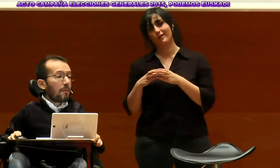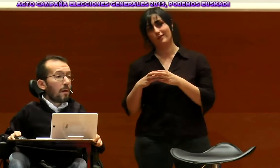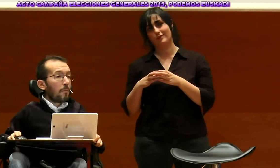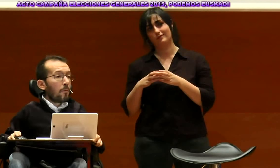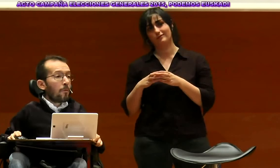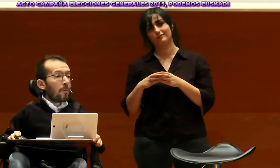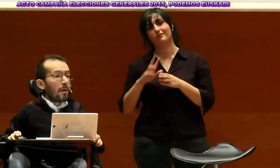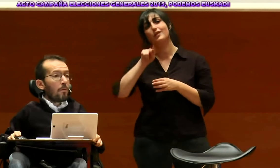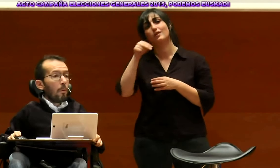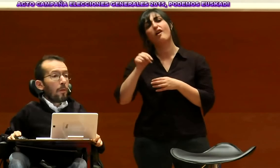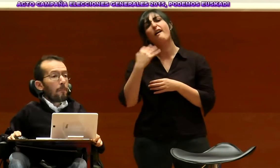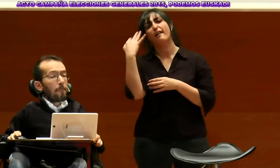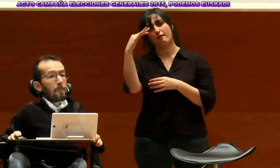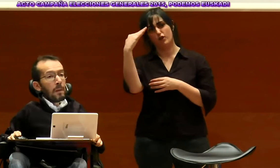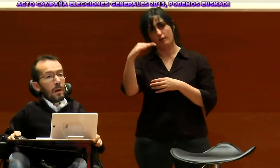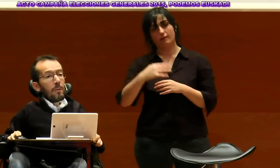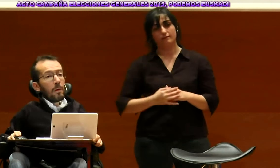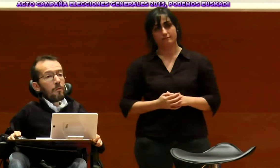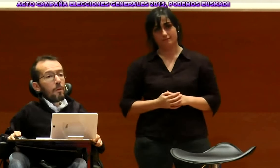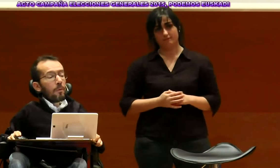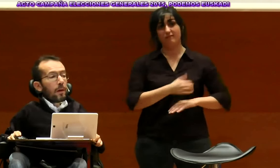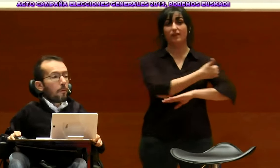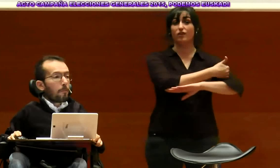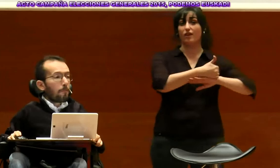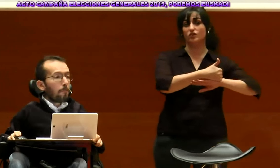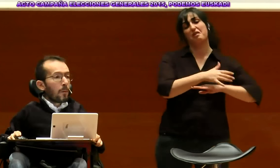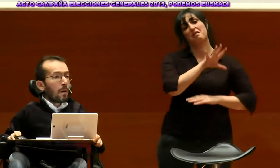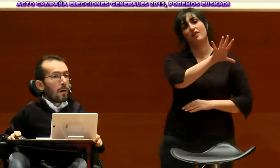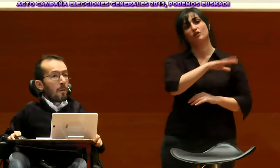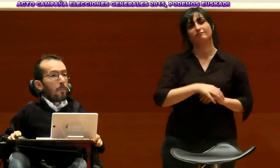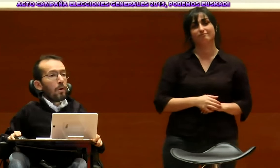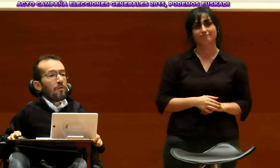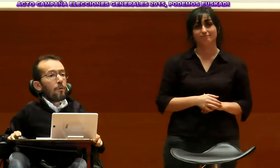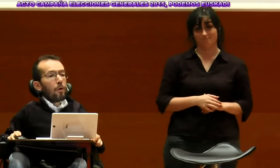14, sacamos 14, y Ciudadanos sacó 5.